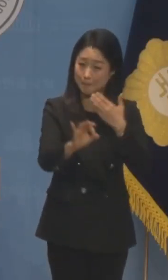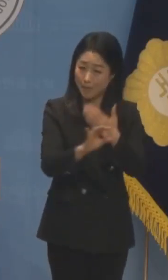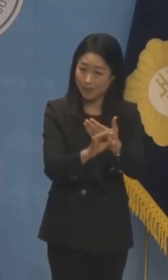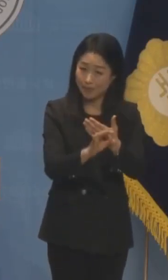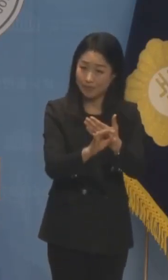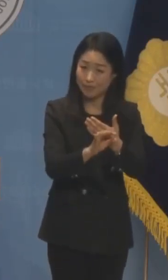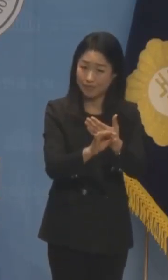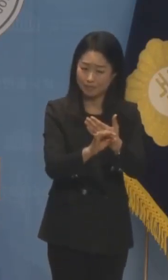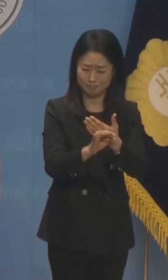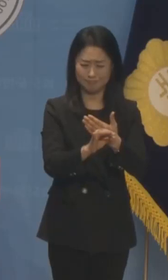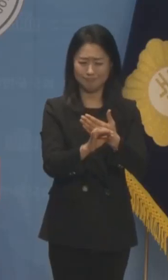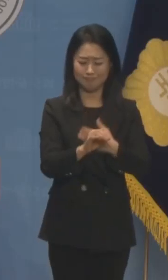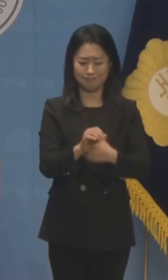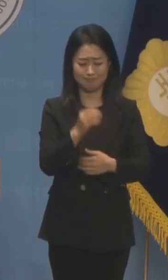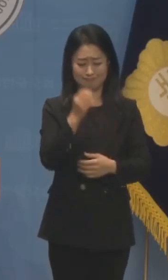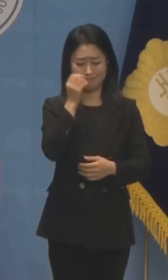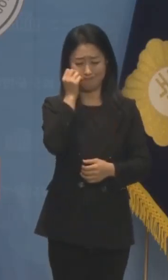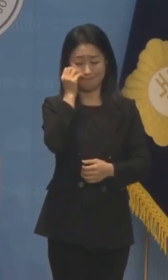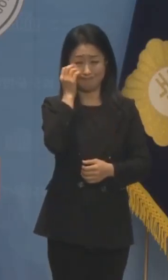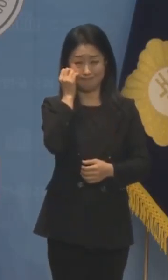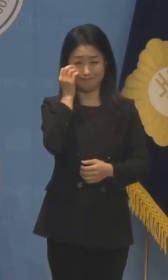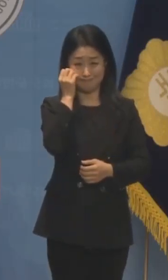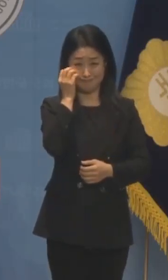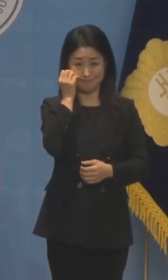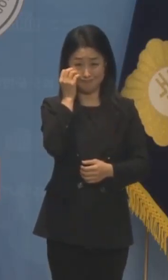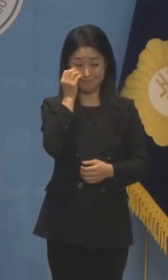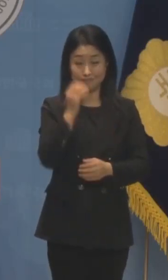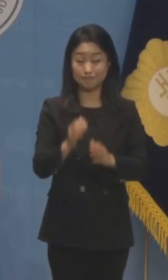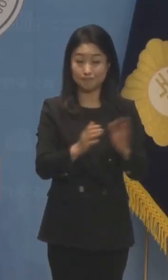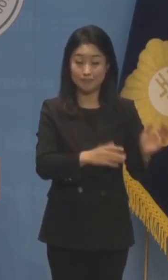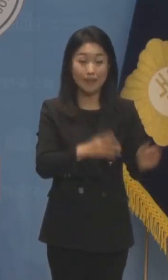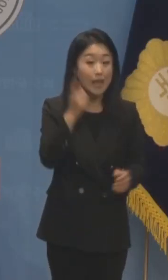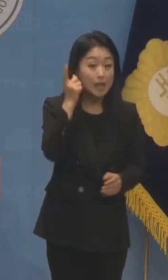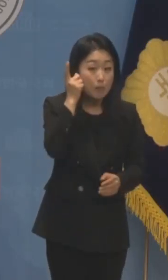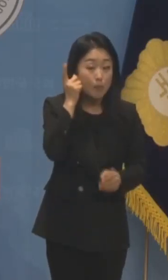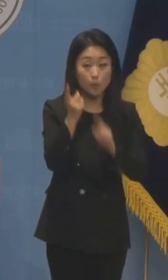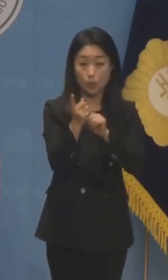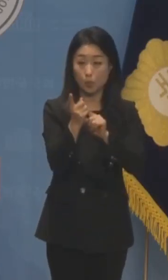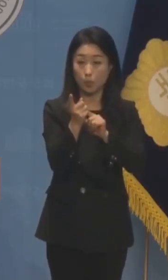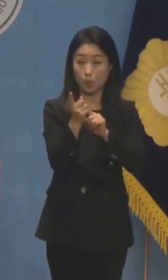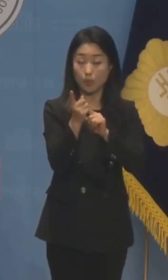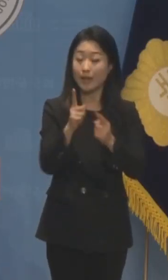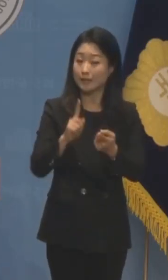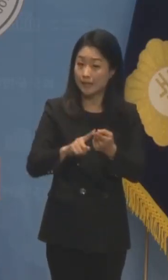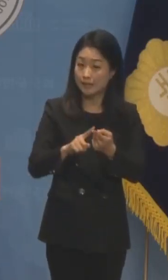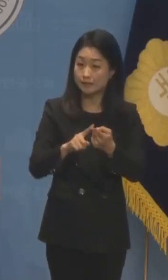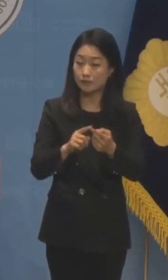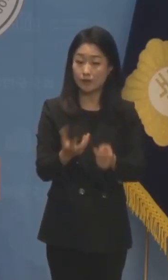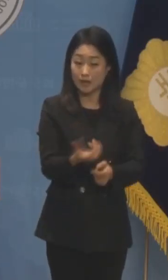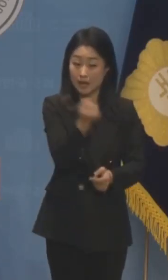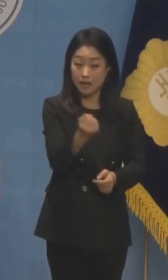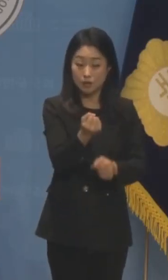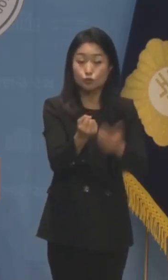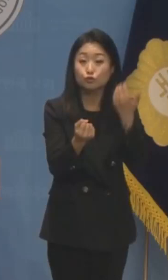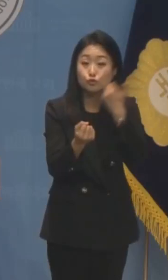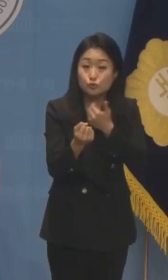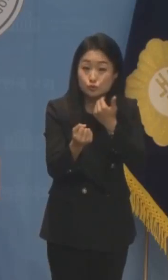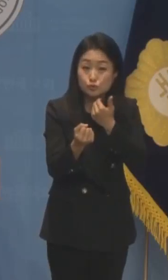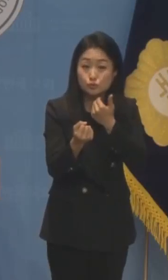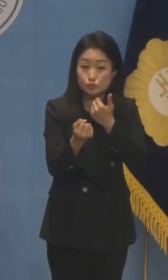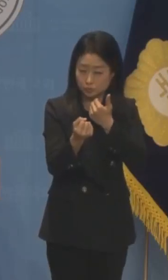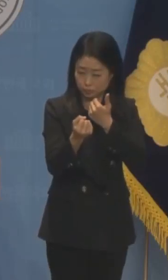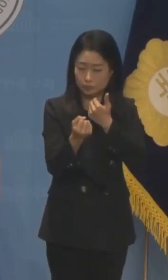말은 성립하지 않습니다. 황금폰의 유무, 행방에 대해 가장 잘 알고 있는